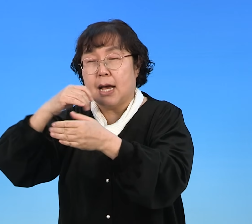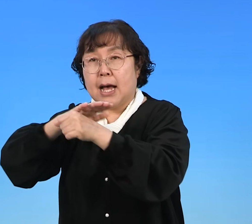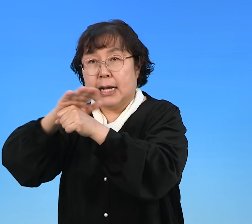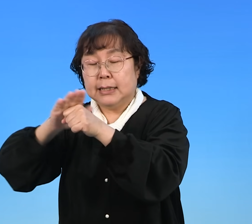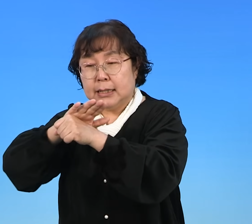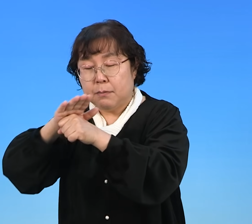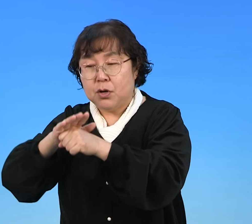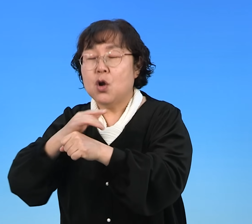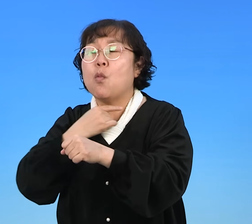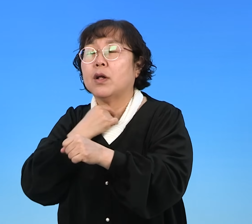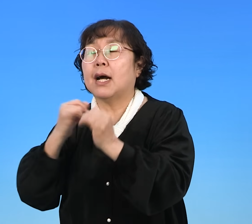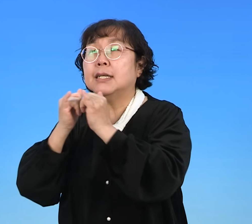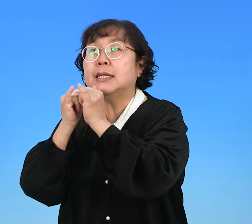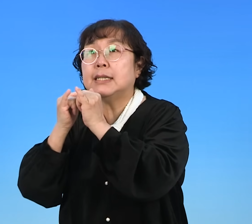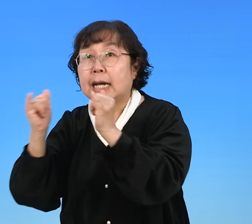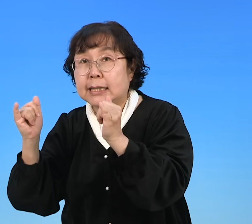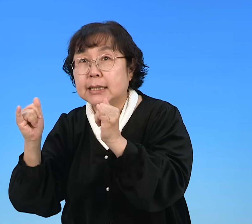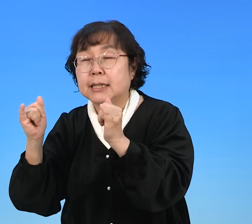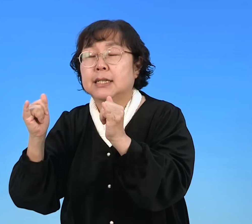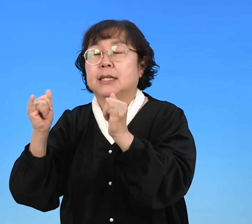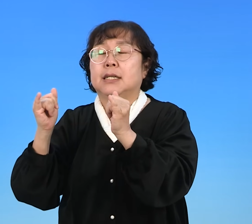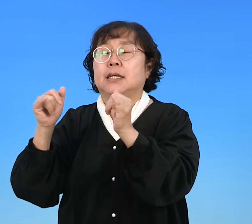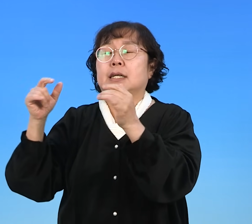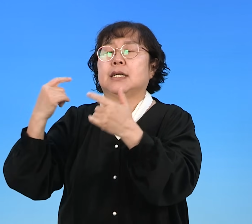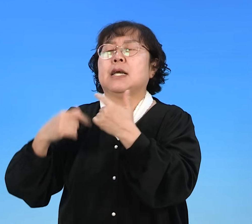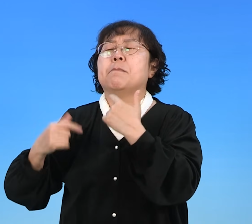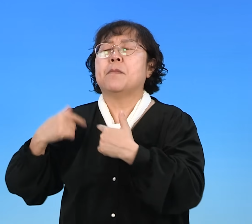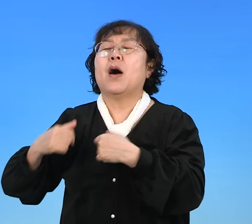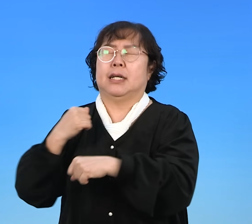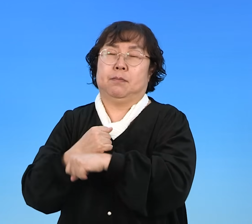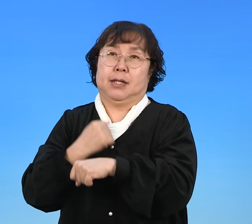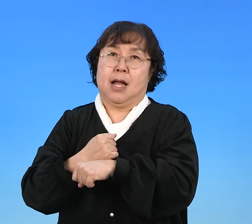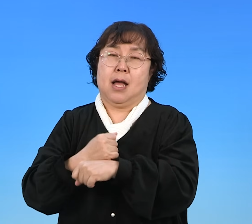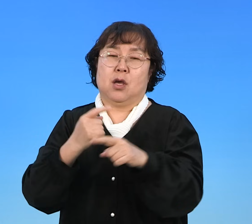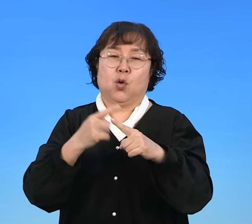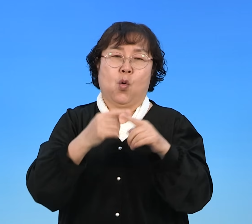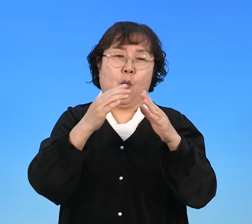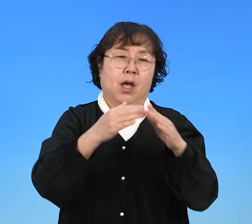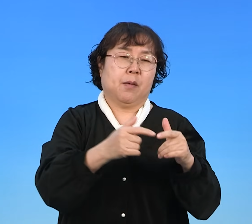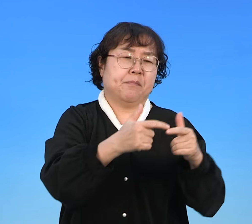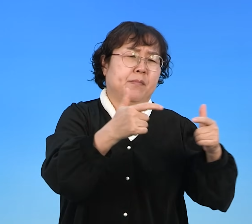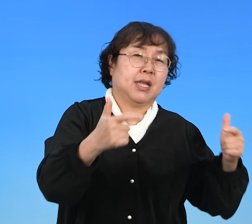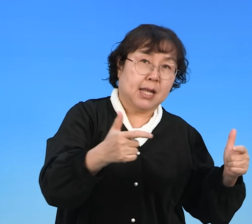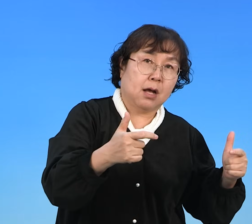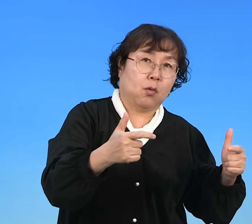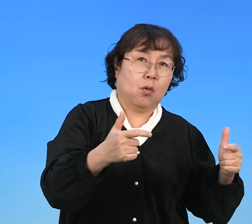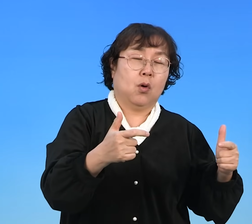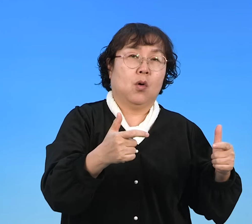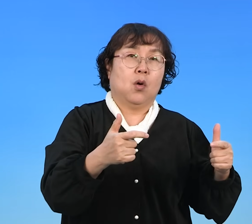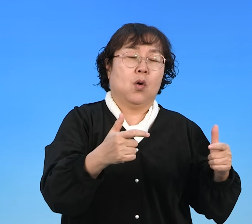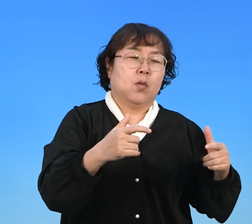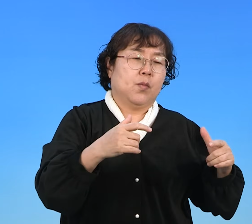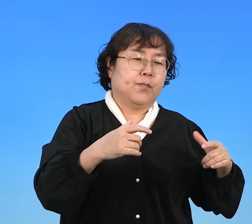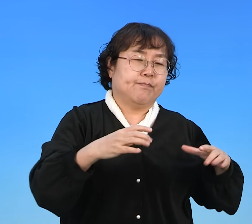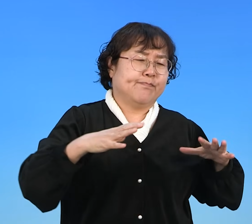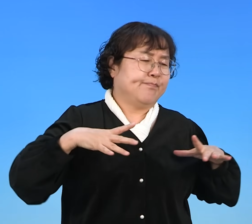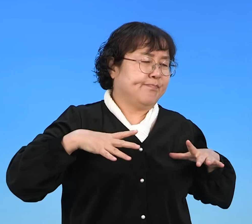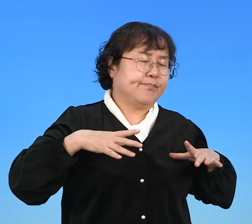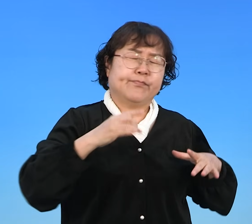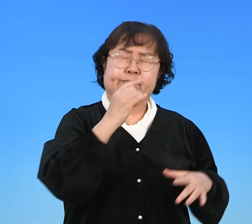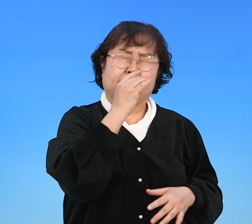자들을 기뻐하시는도다. 교회 좀 커졌다고 의시되면 그거는 말의 힘을 의지하는